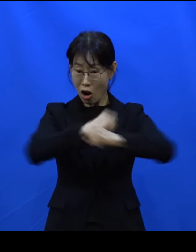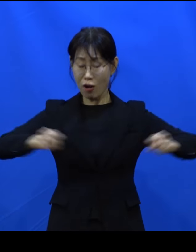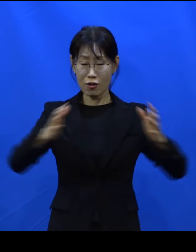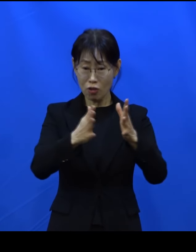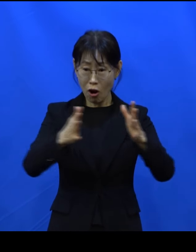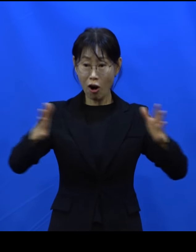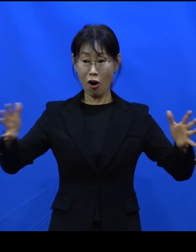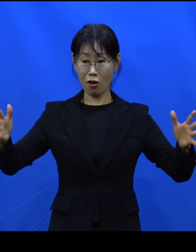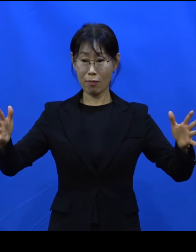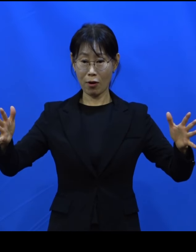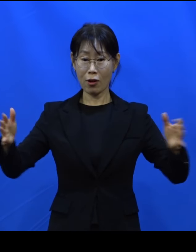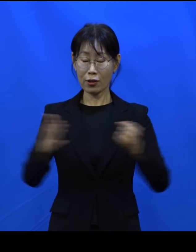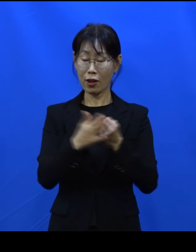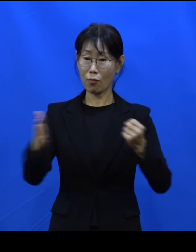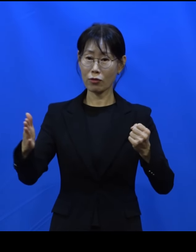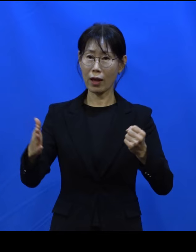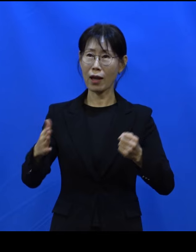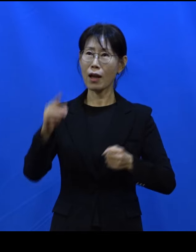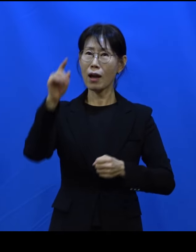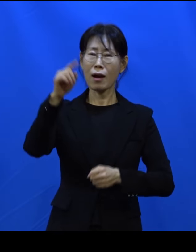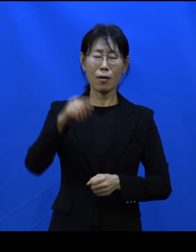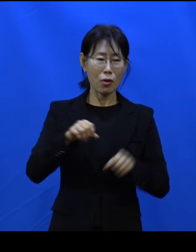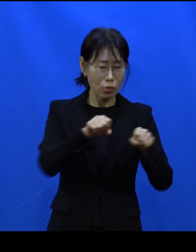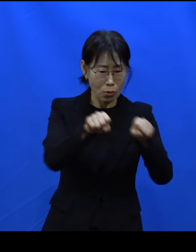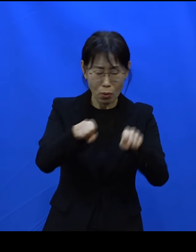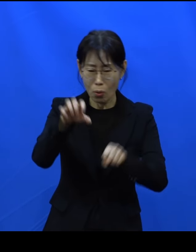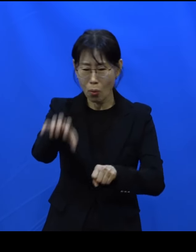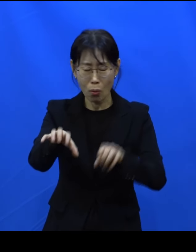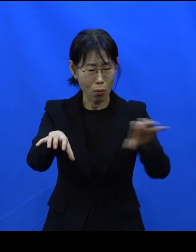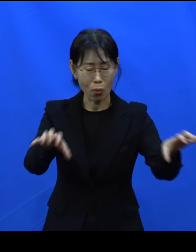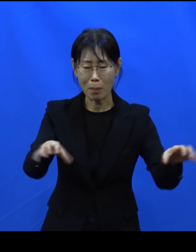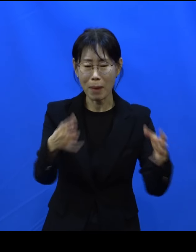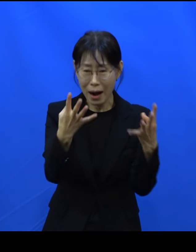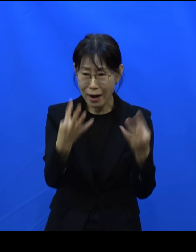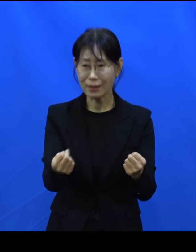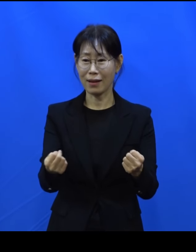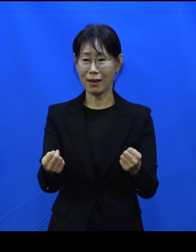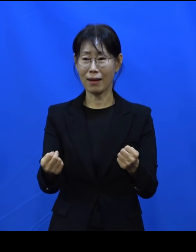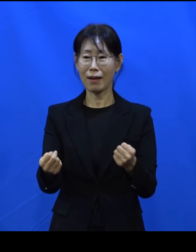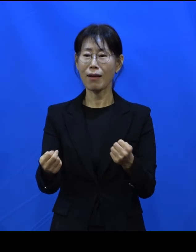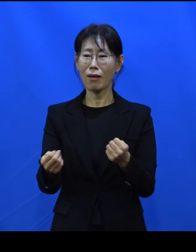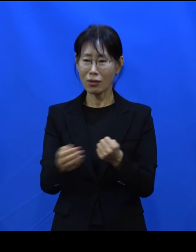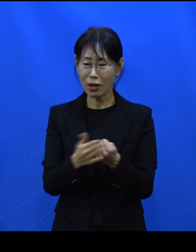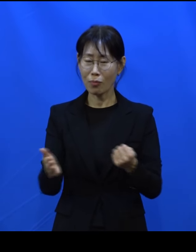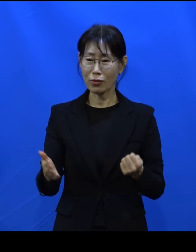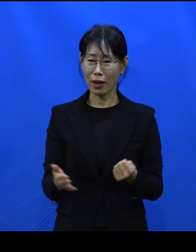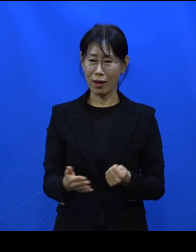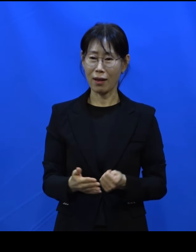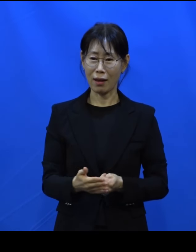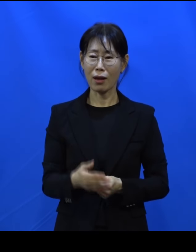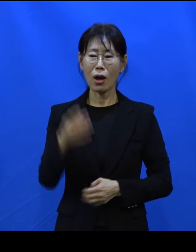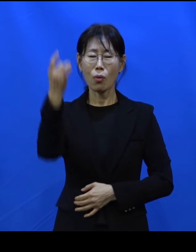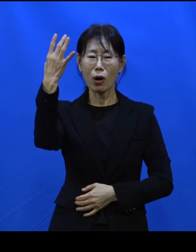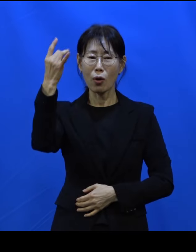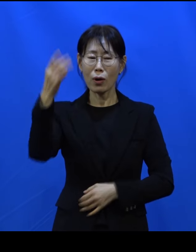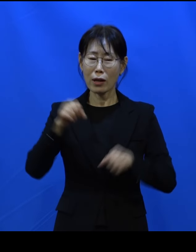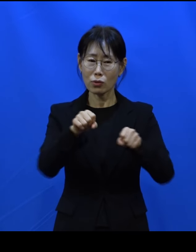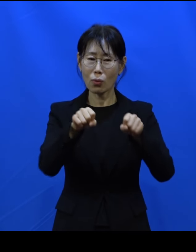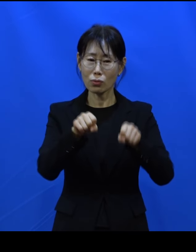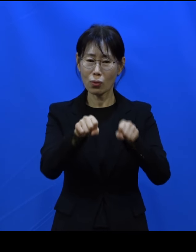어마어마하죠. 뭐 사랑오리고 뭐 다 해야 되잖아요. 어마어마해요. 그러니까 이 정도 규모면요. 청소 용역으로 해야